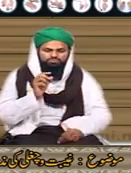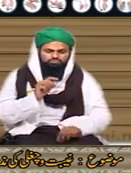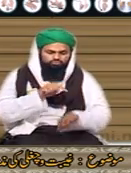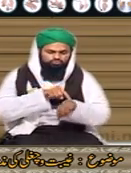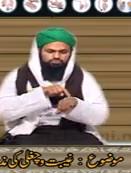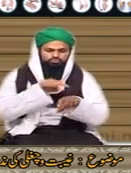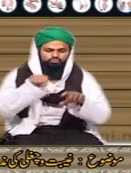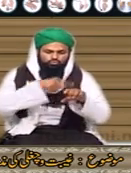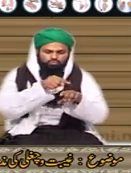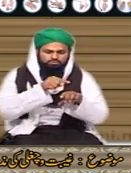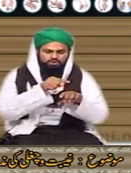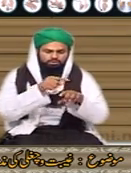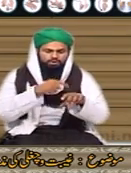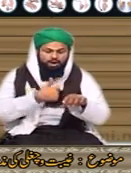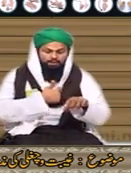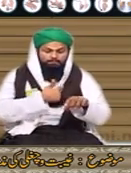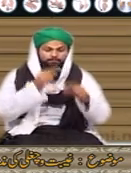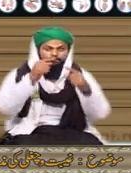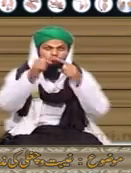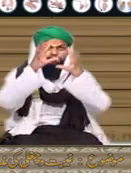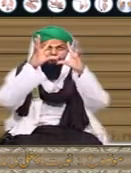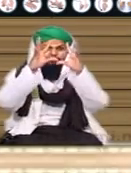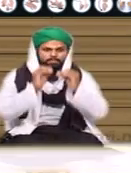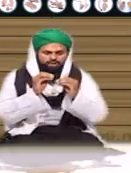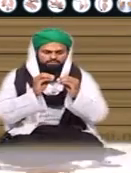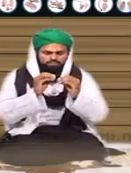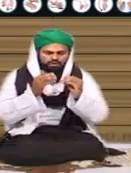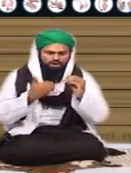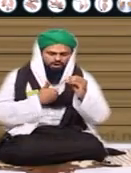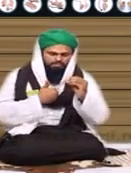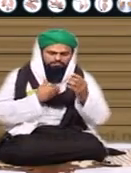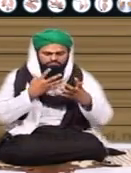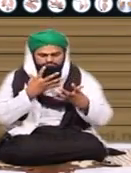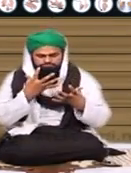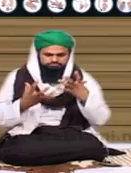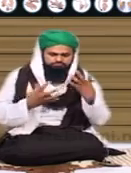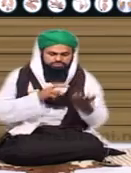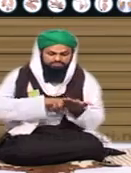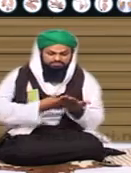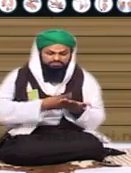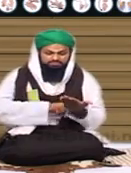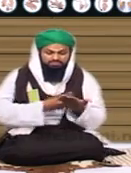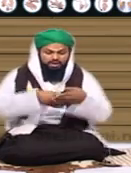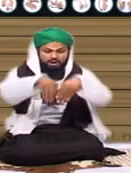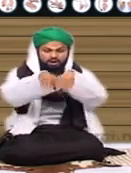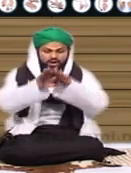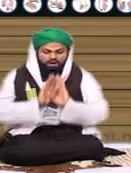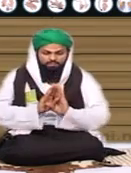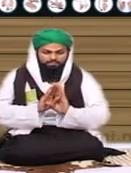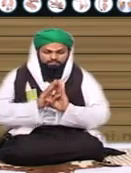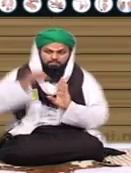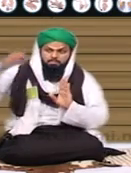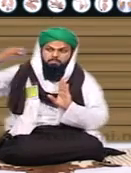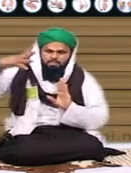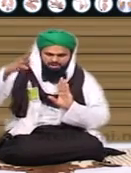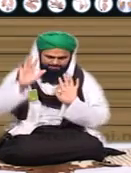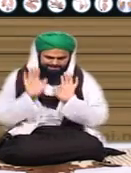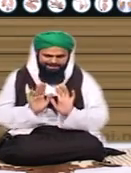لیکن تھوڑی دیر بجلی فیل ہو جاتی ہے ہم بے چین ہو جاتے ہیں. تو ذرا سوچیے, قبر میں